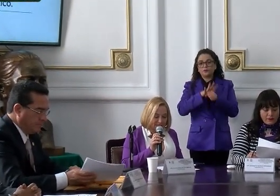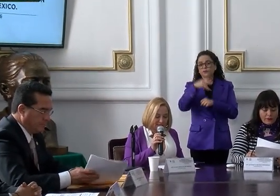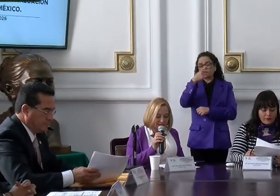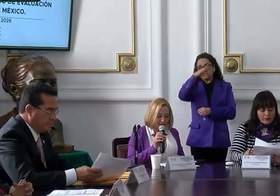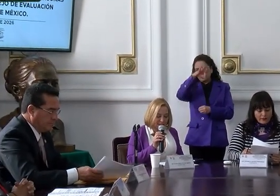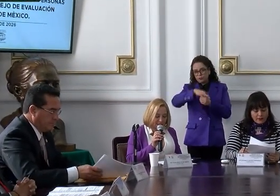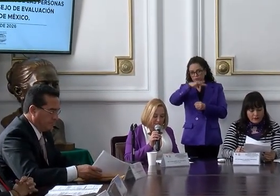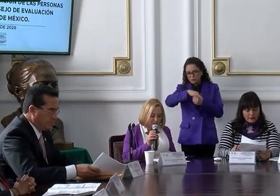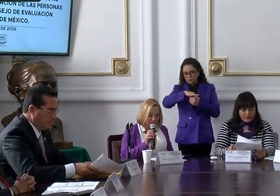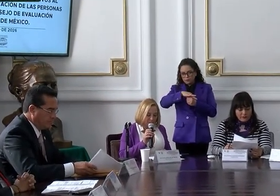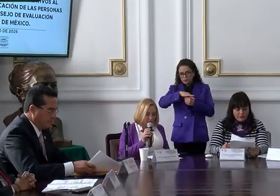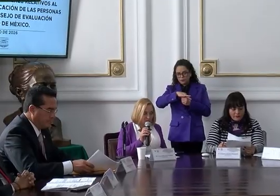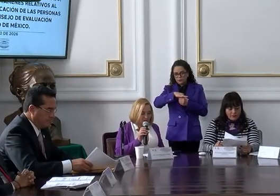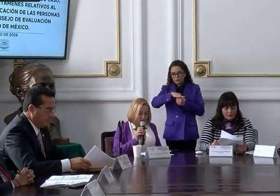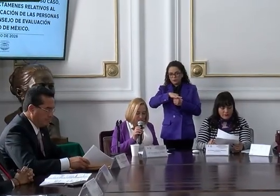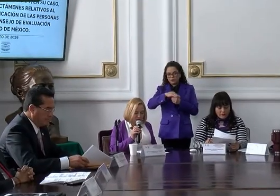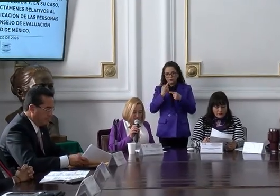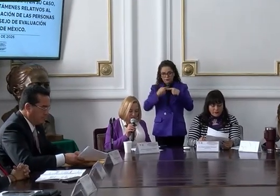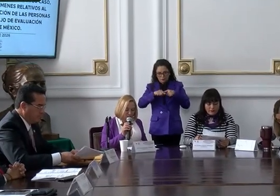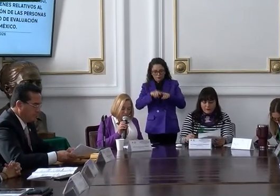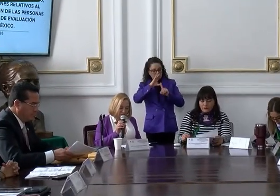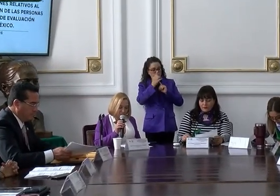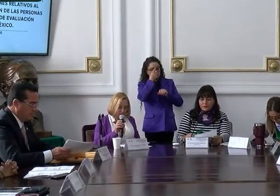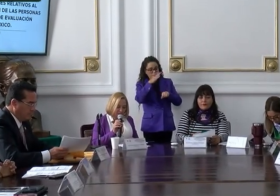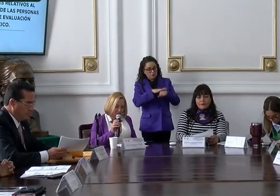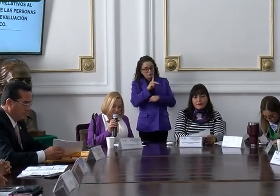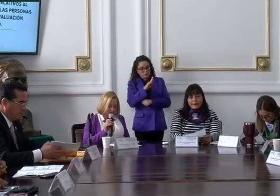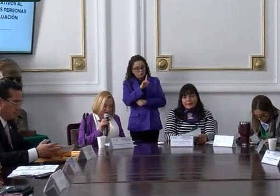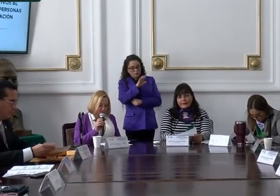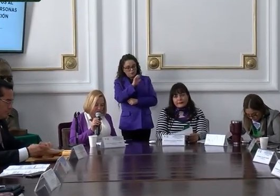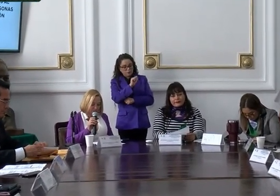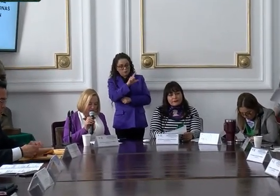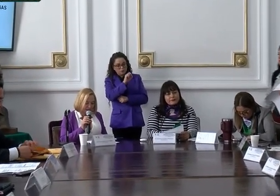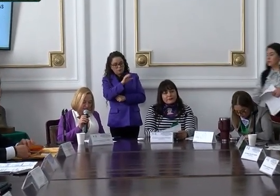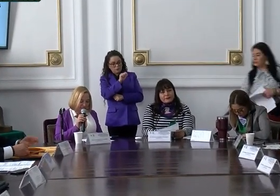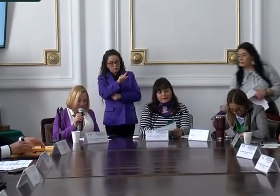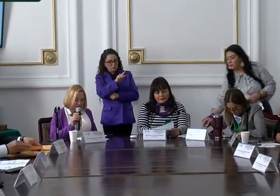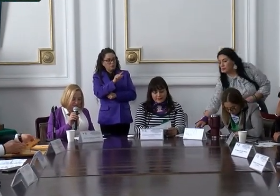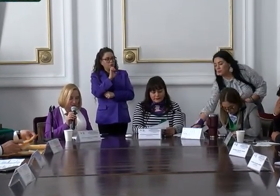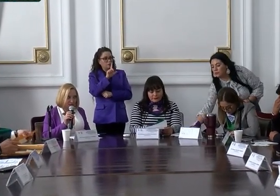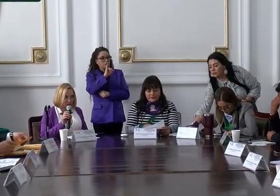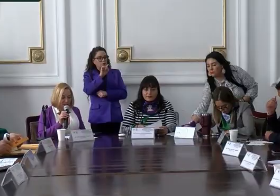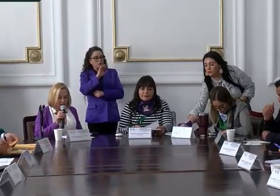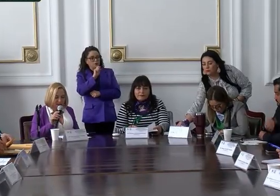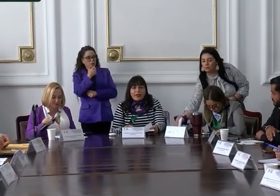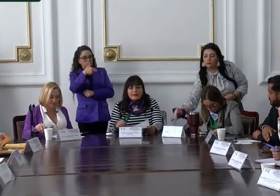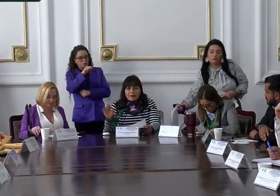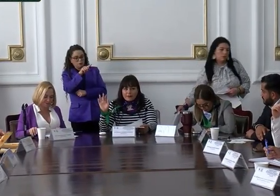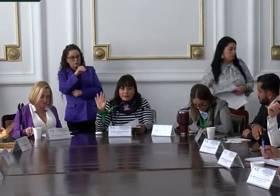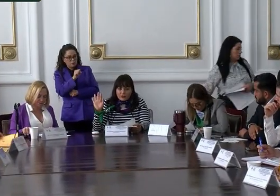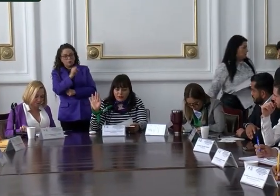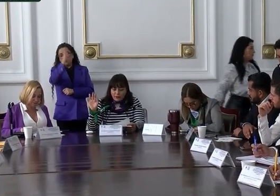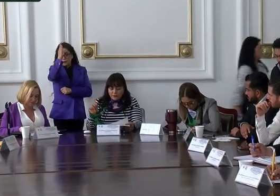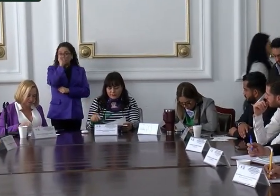del presente dictamen. Por la Comisión de Administración Pública Local, diputada Elizabeth Mateos Hernández.